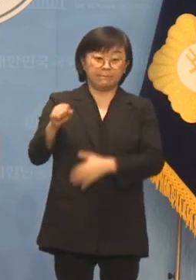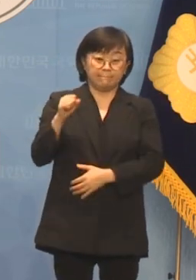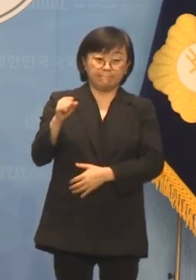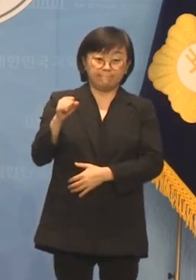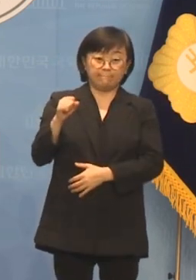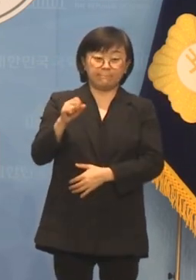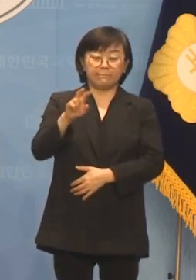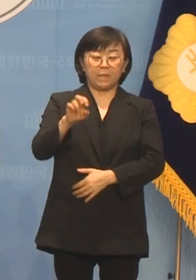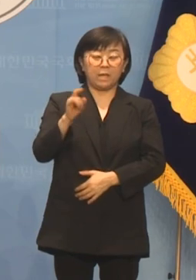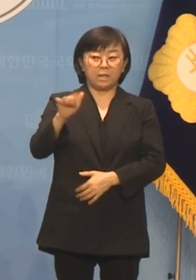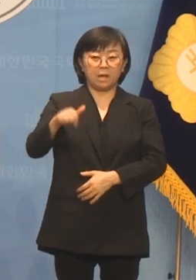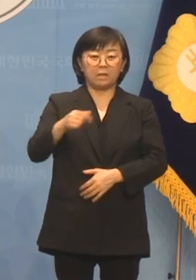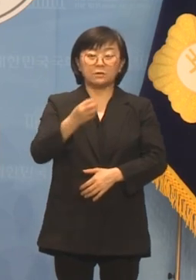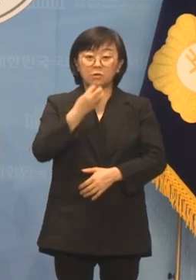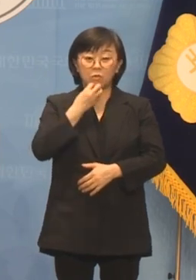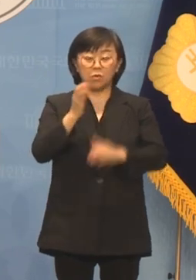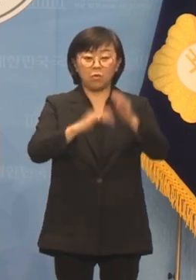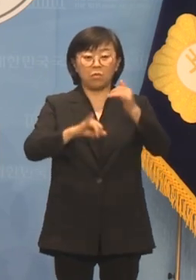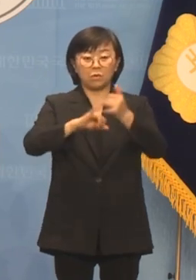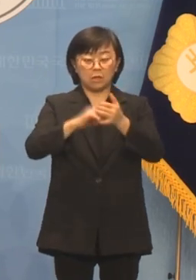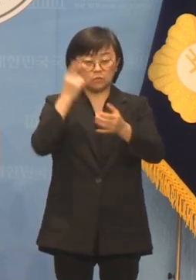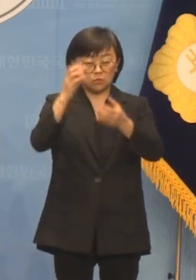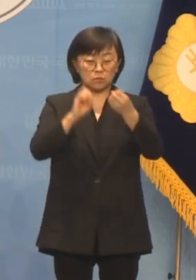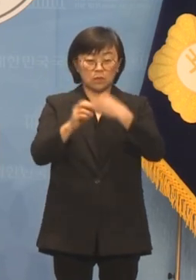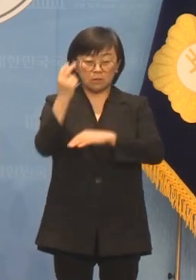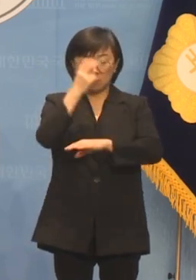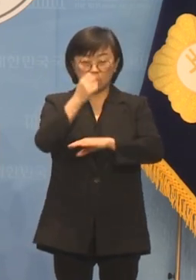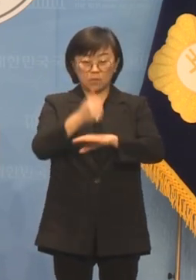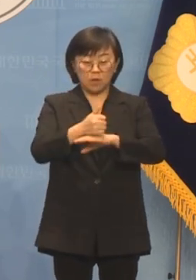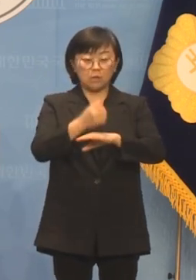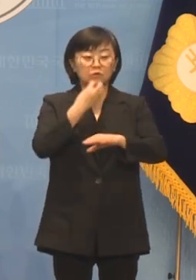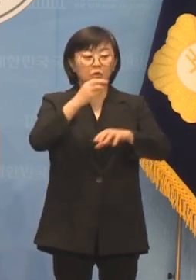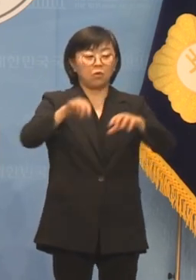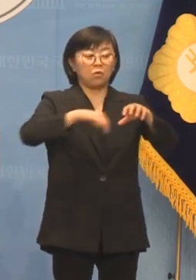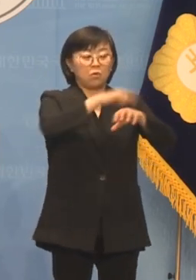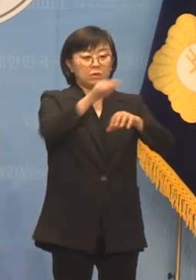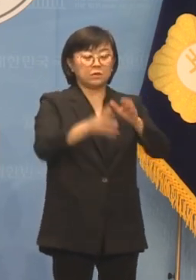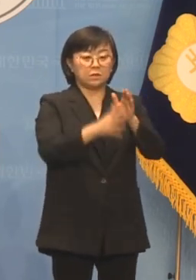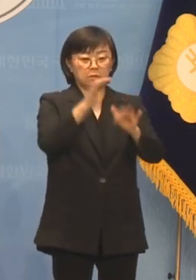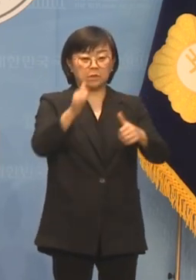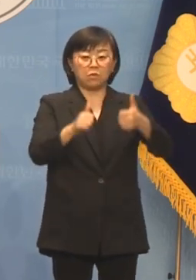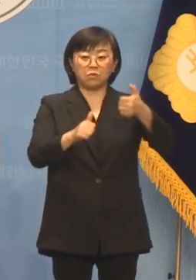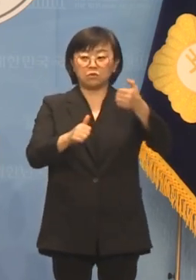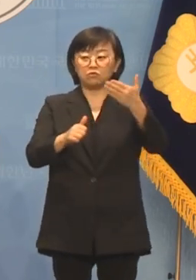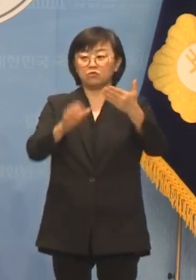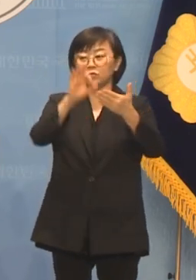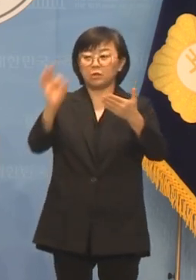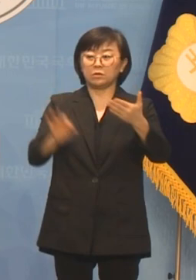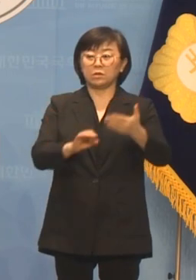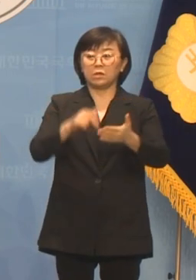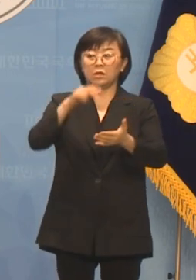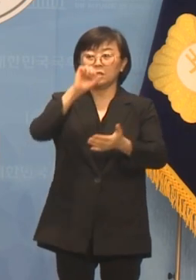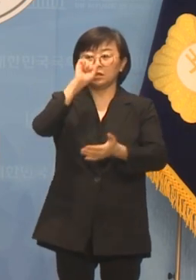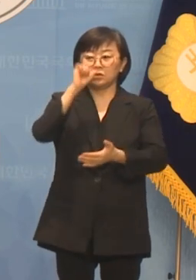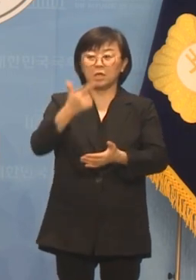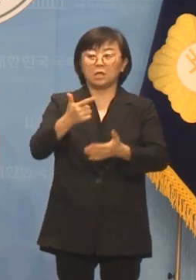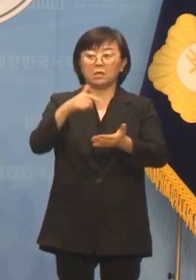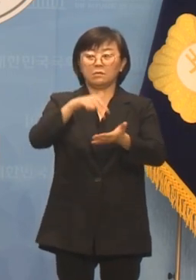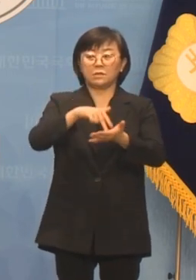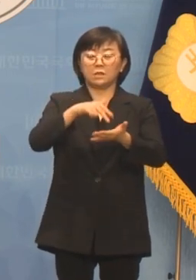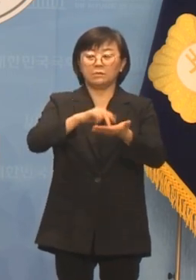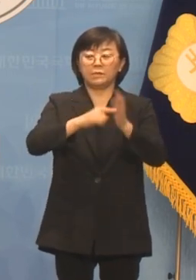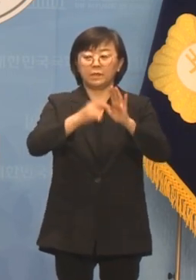국민의힘이 메가서울 공약에 대한 여론조사에서 수도권 시민의 59%가 부정적인 입장을